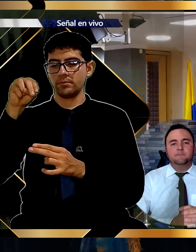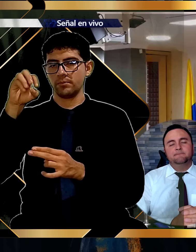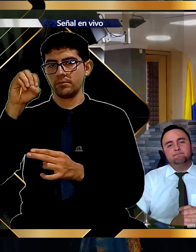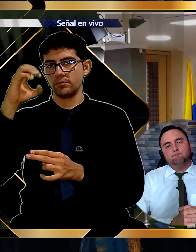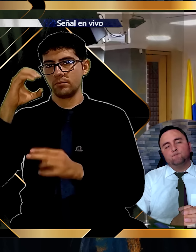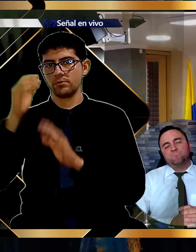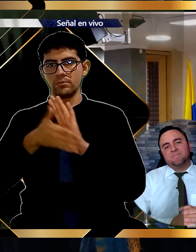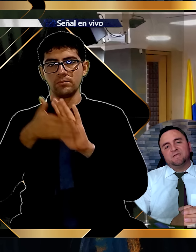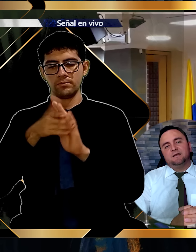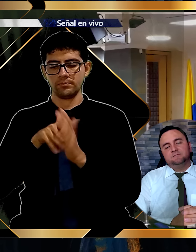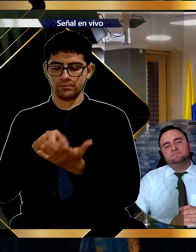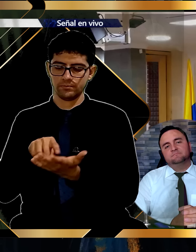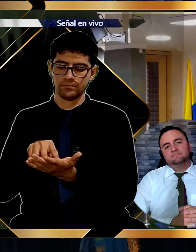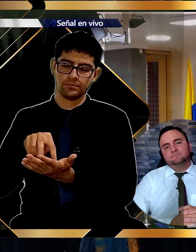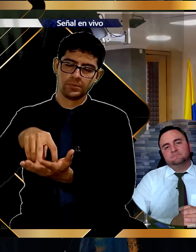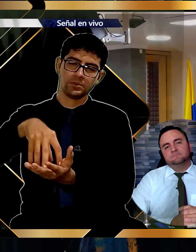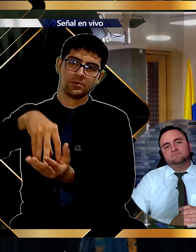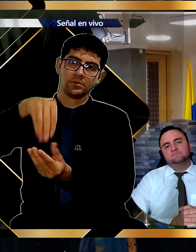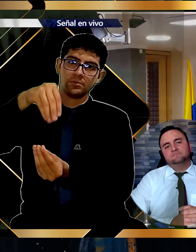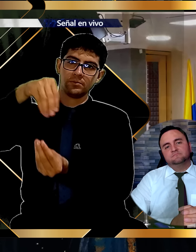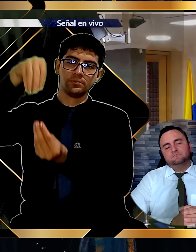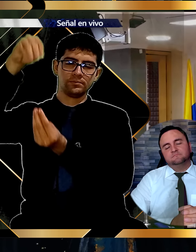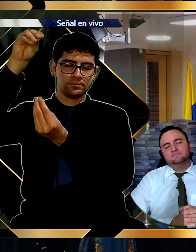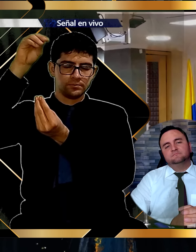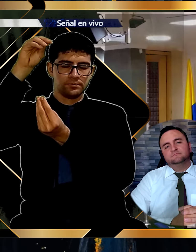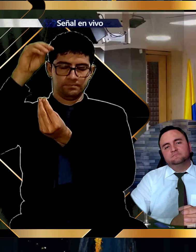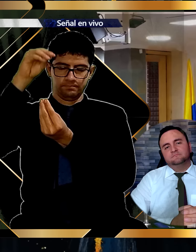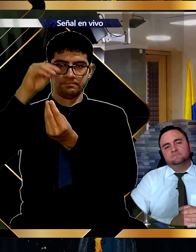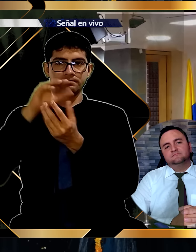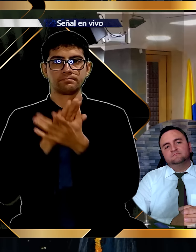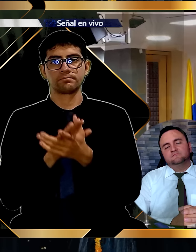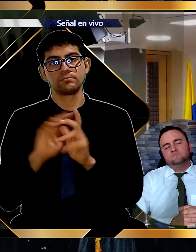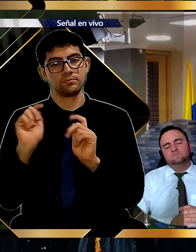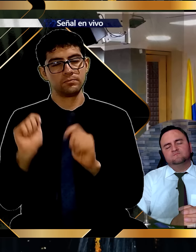un arca. Y salvó a los suyos.